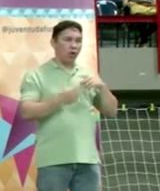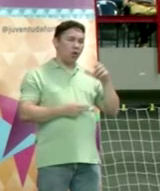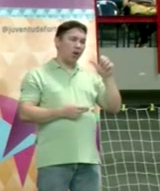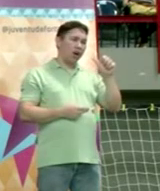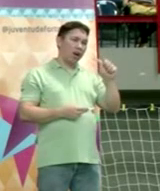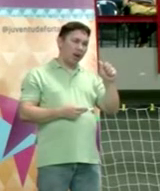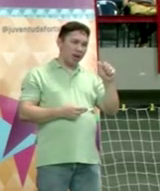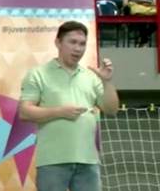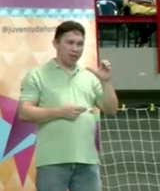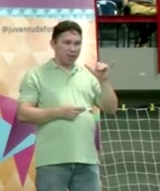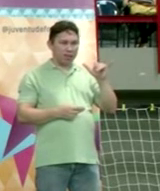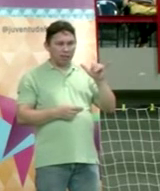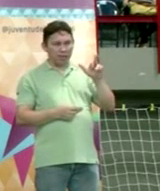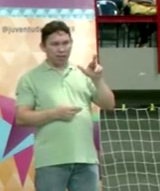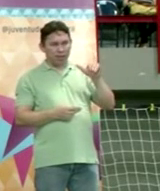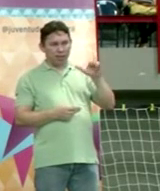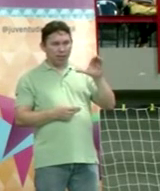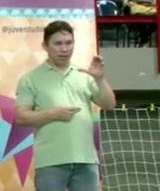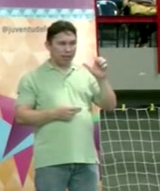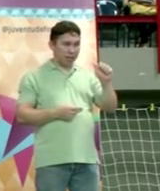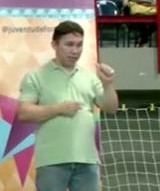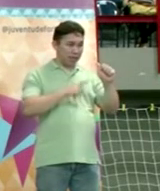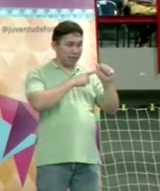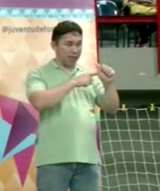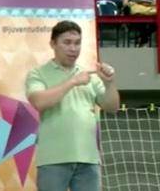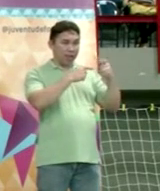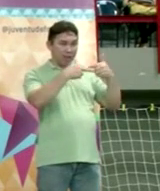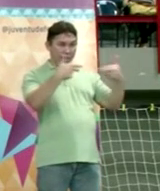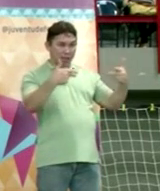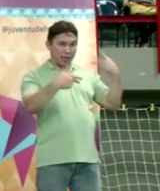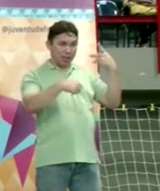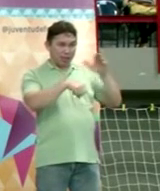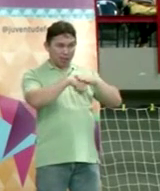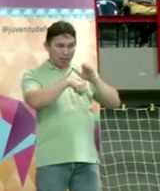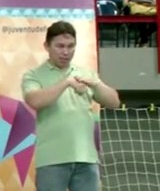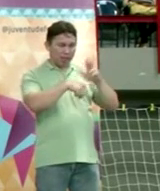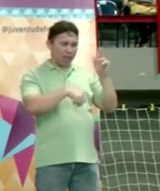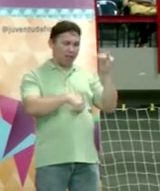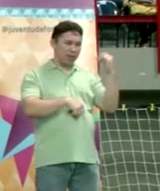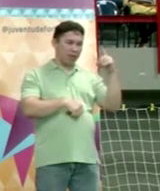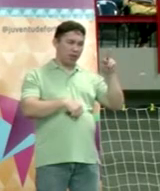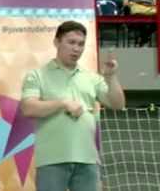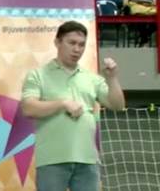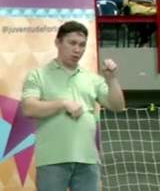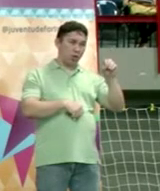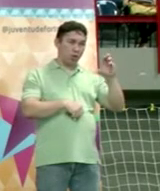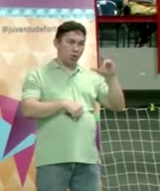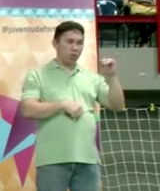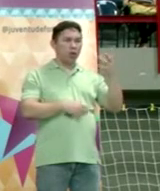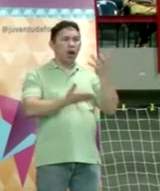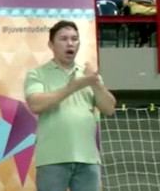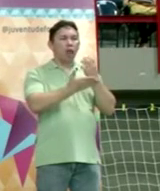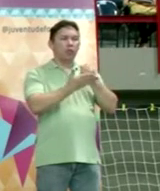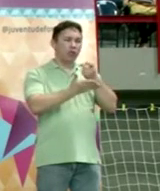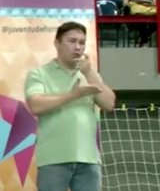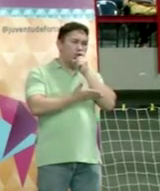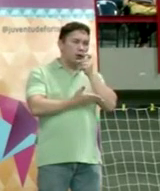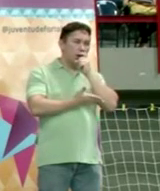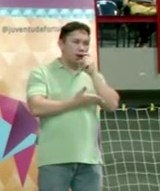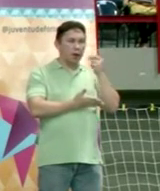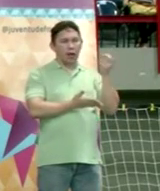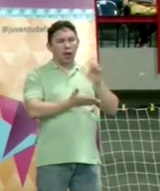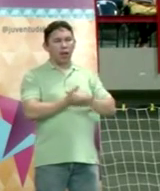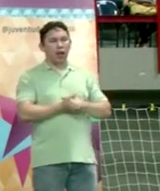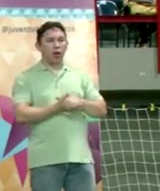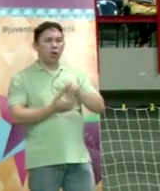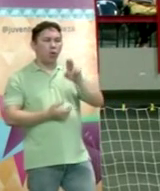sílica. A sílica tem uma propriedade que é a higroscopia, que é absorver o quê? A umidade.